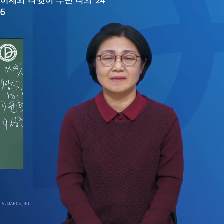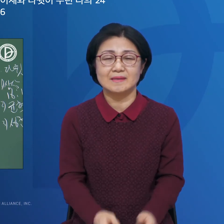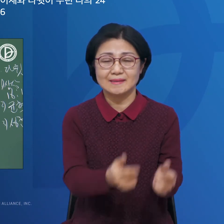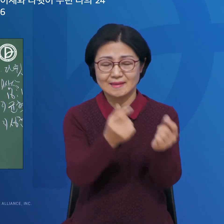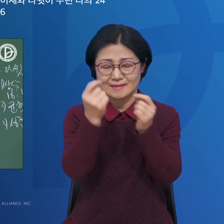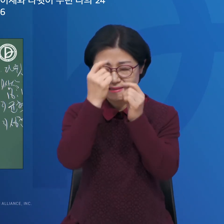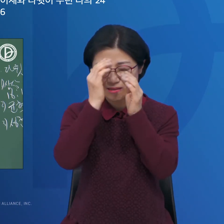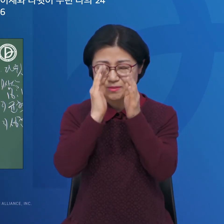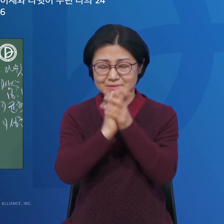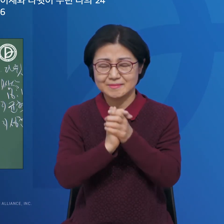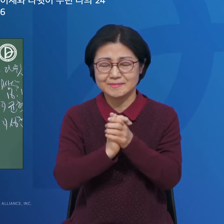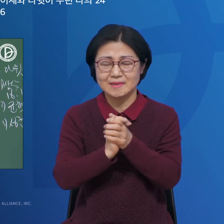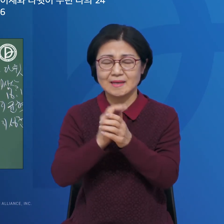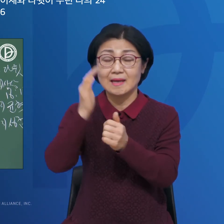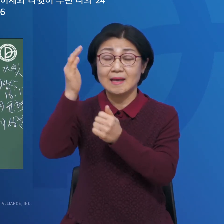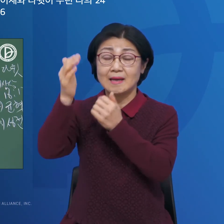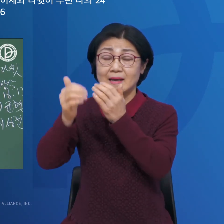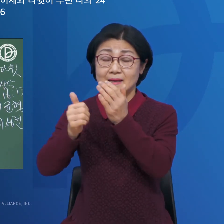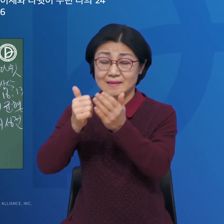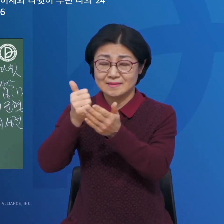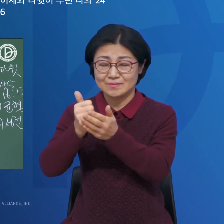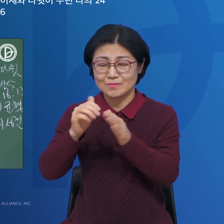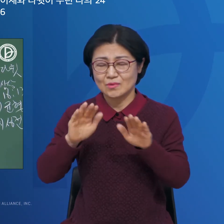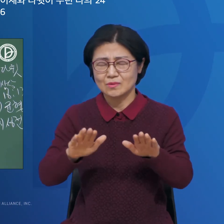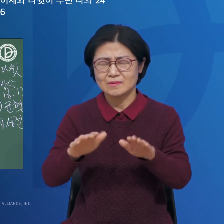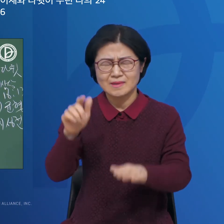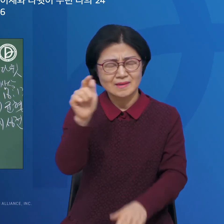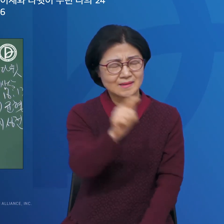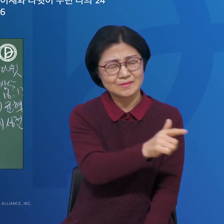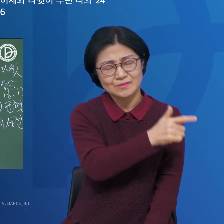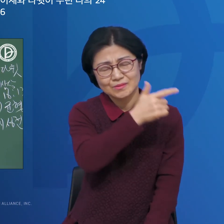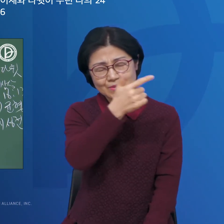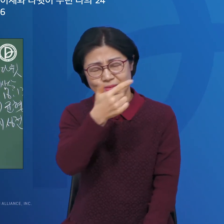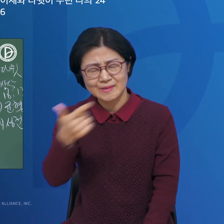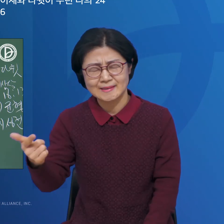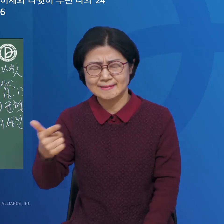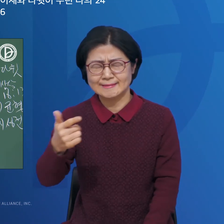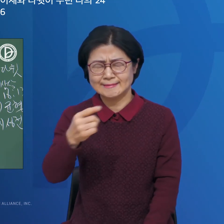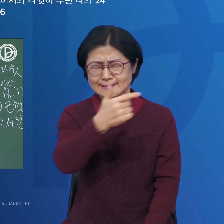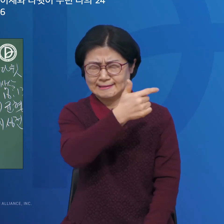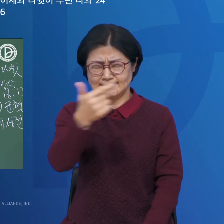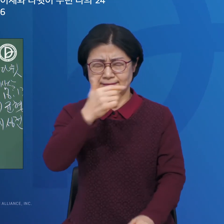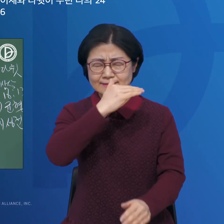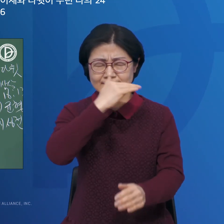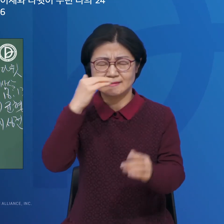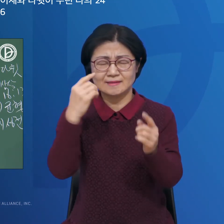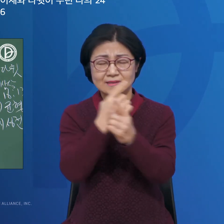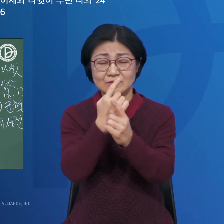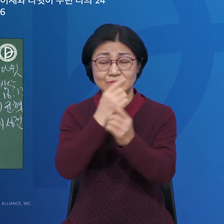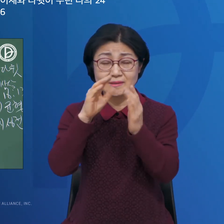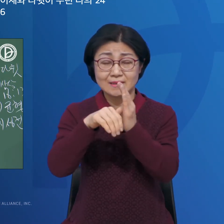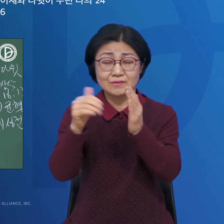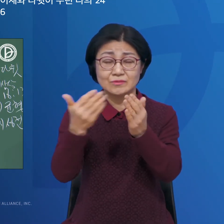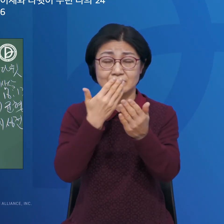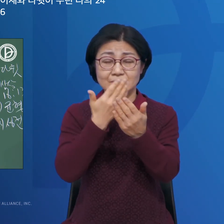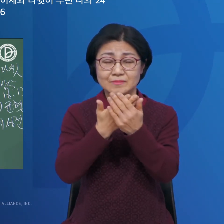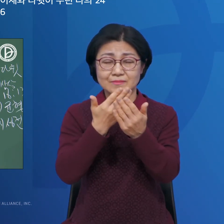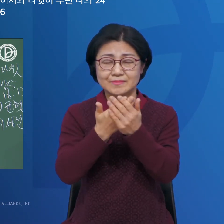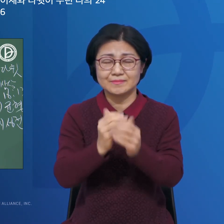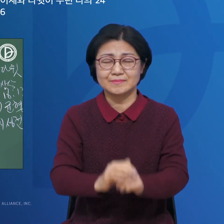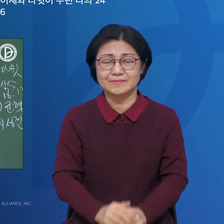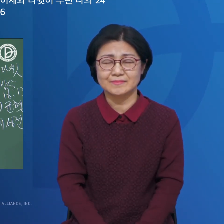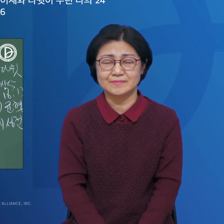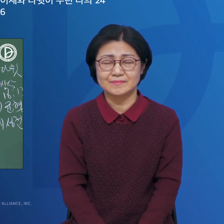기도하겠습니다. Let us pray. 하나님 오늘 하루 종일 큰 치유의 날이 되게 하옵소서. Father God, all day long may it be a day of